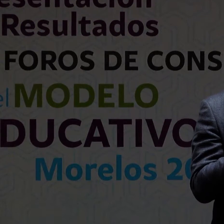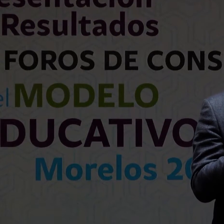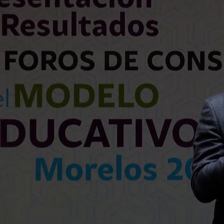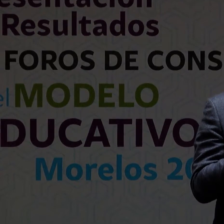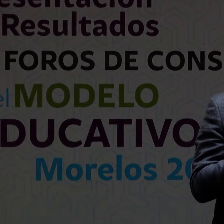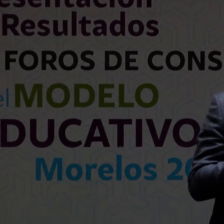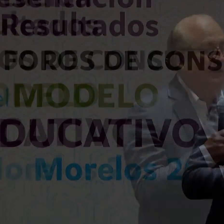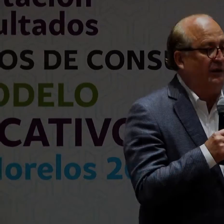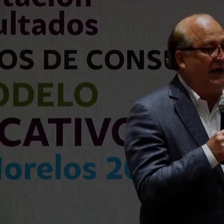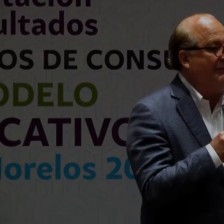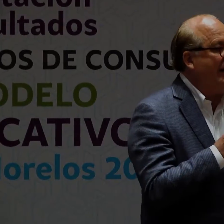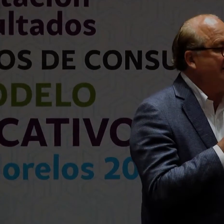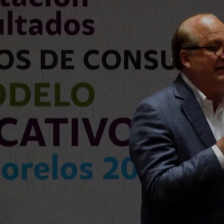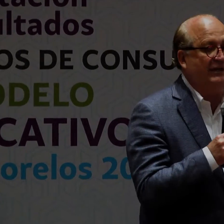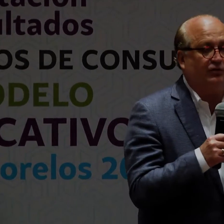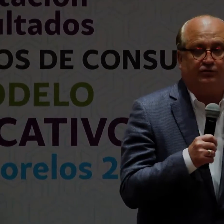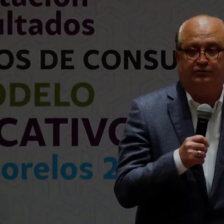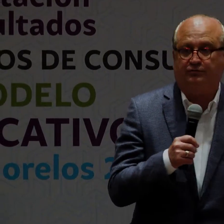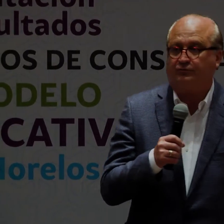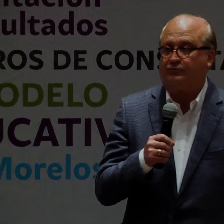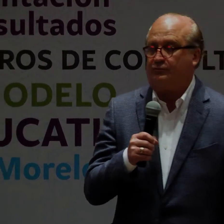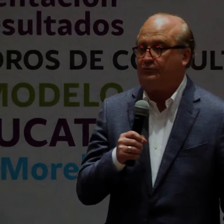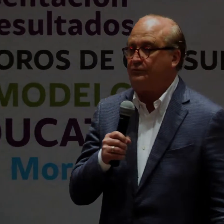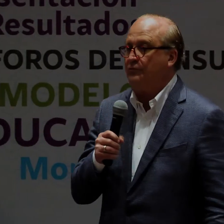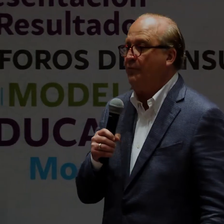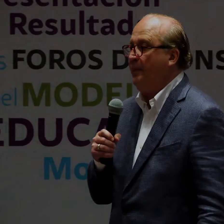y hay que defenderla. Amigas y amigos,